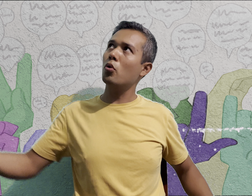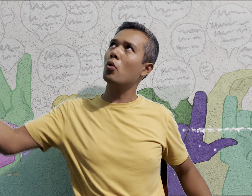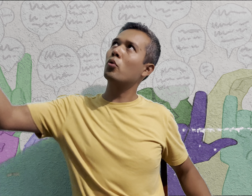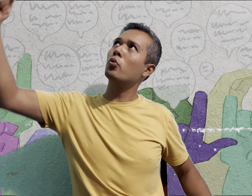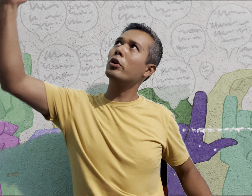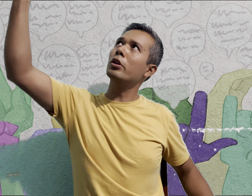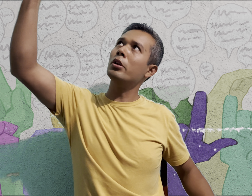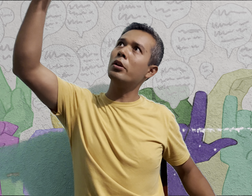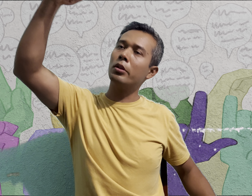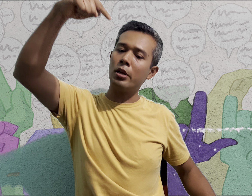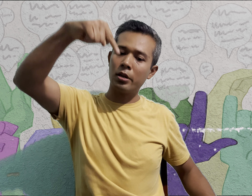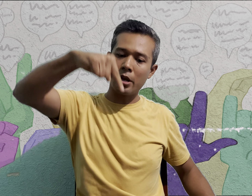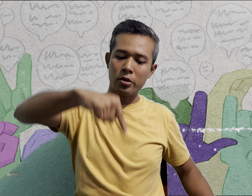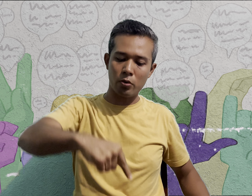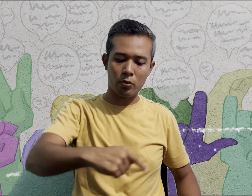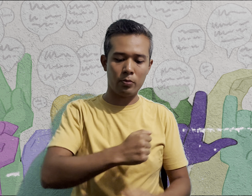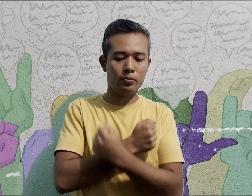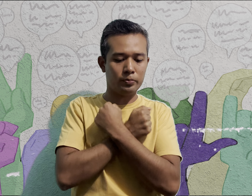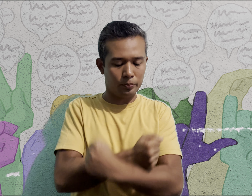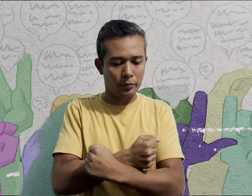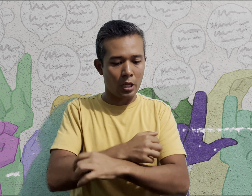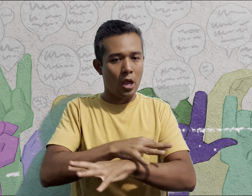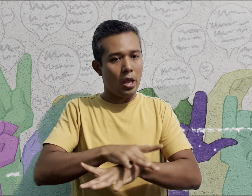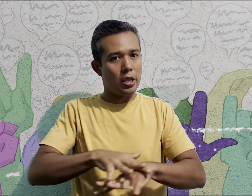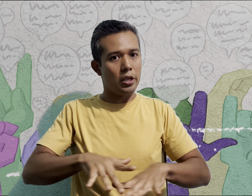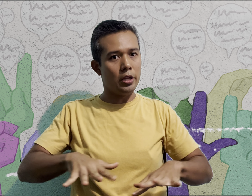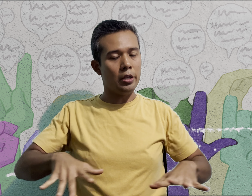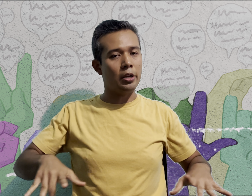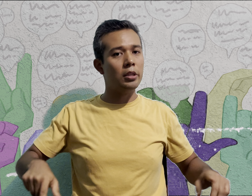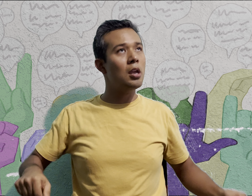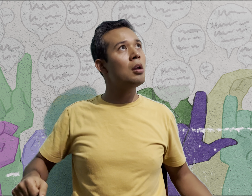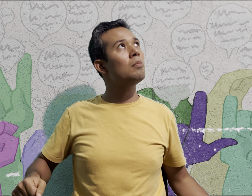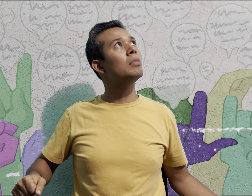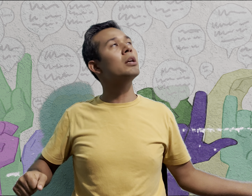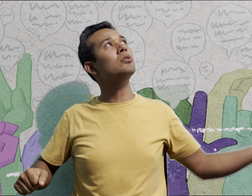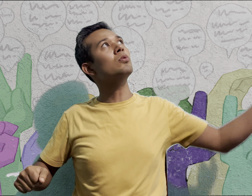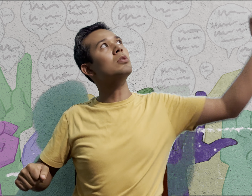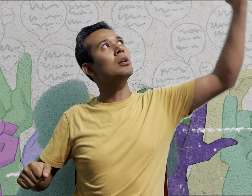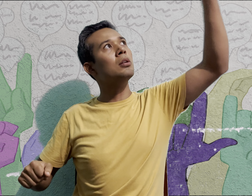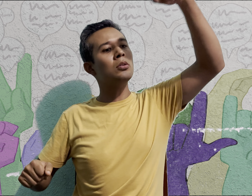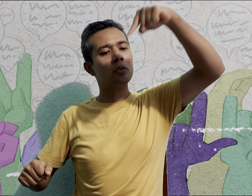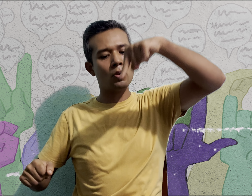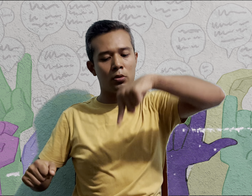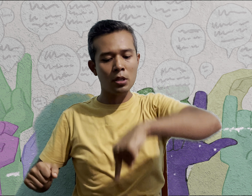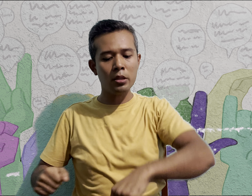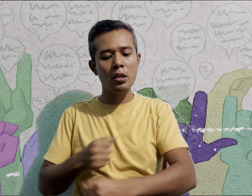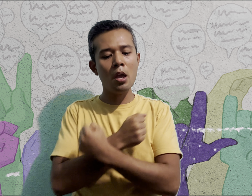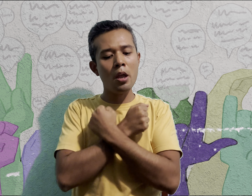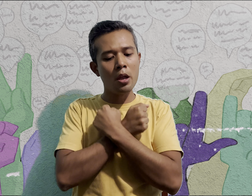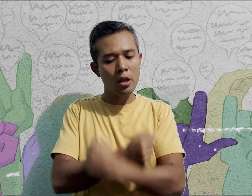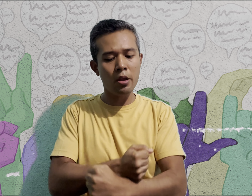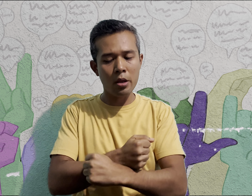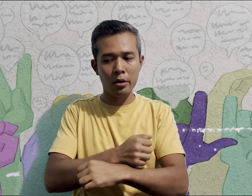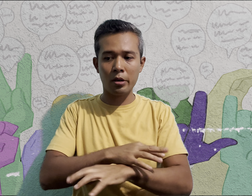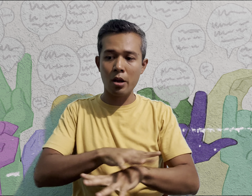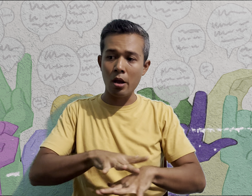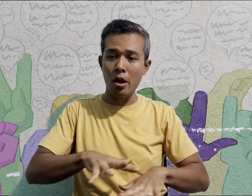sonoro rugir del cañón. Y retiembla en sus centros la tierra